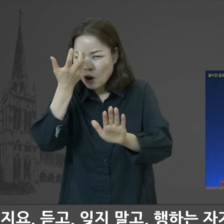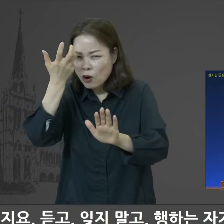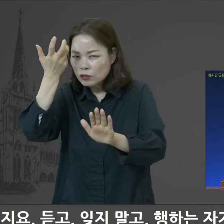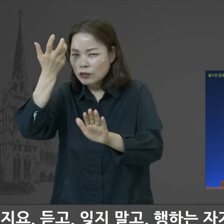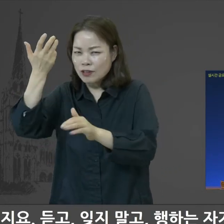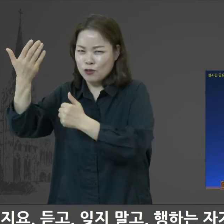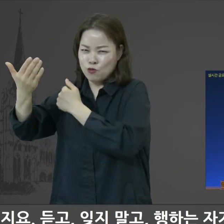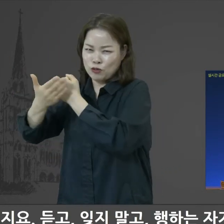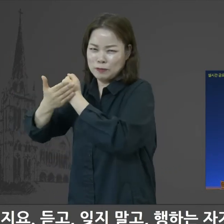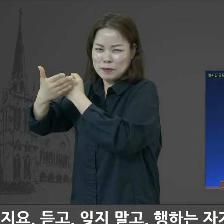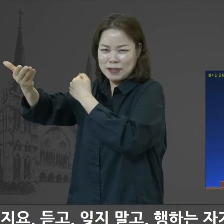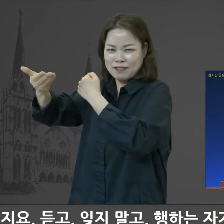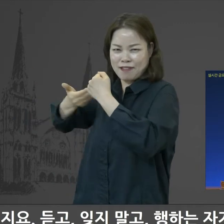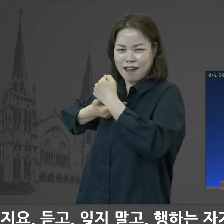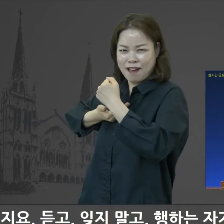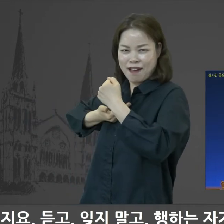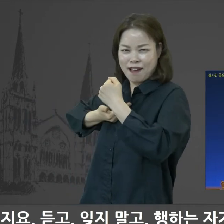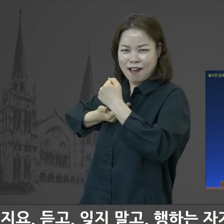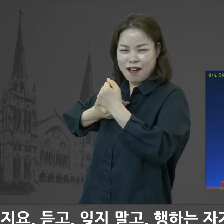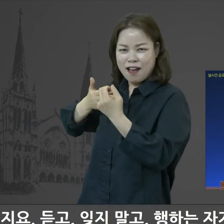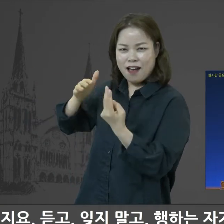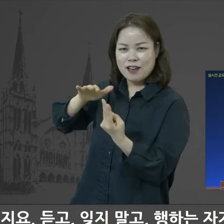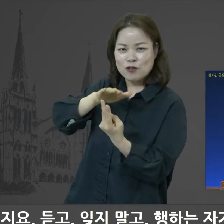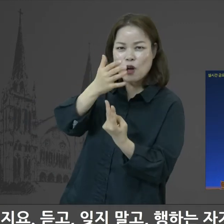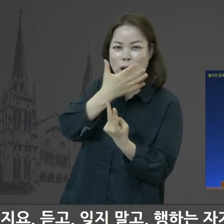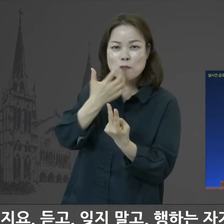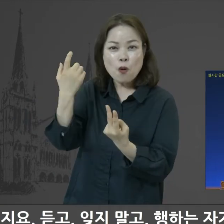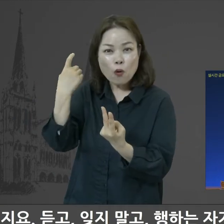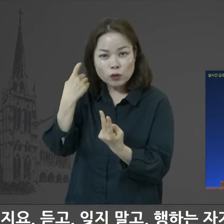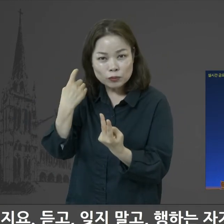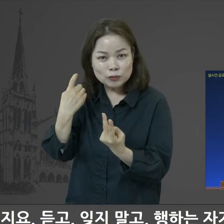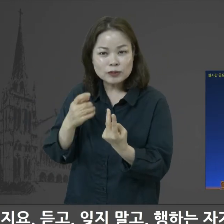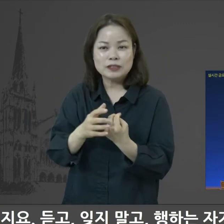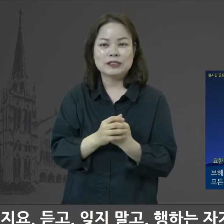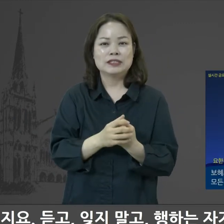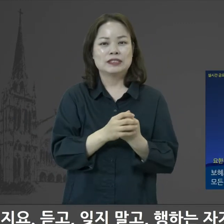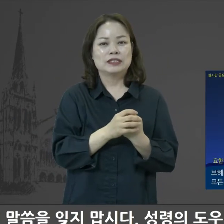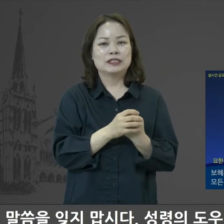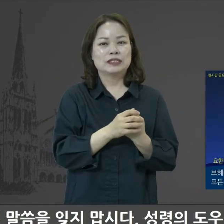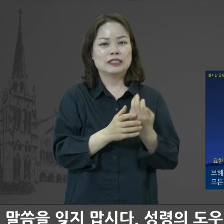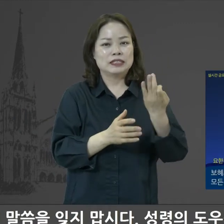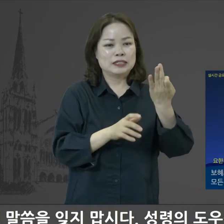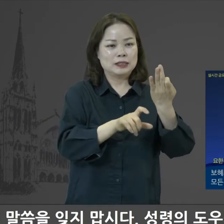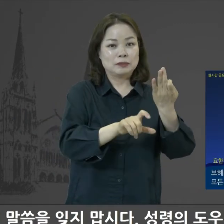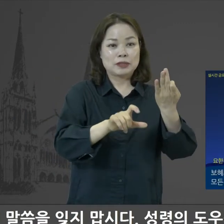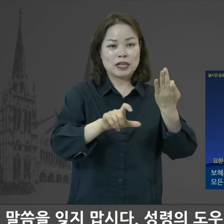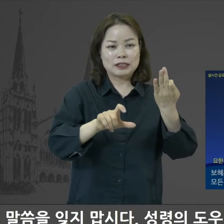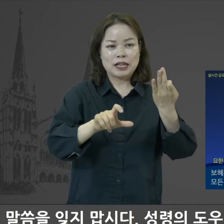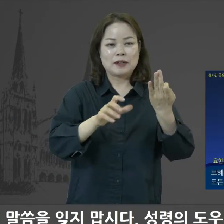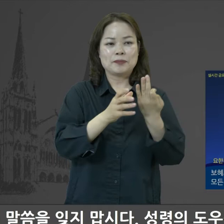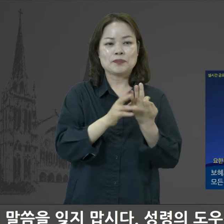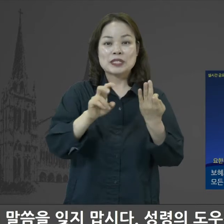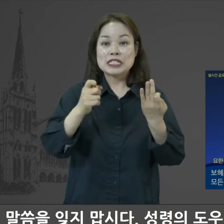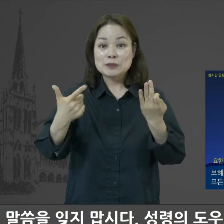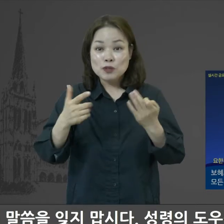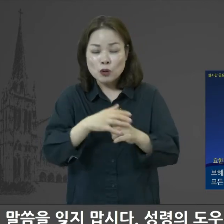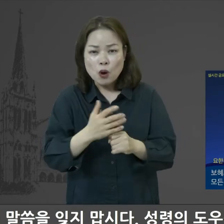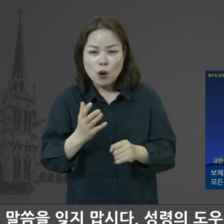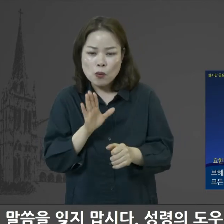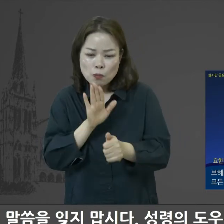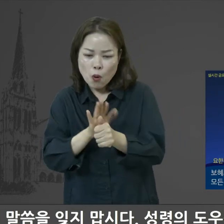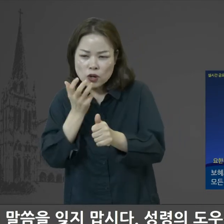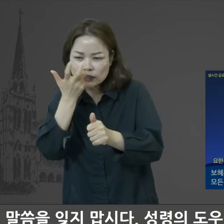받는 겁니다. 요한복음 14장 26절 자막으로 보십시다. 요한복음 14장 26절 같이 읽으십시다. 보혜사